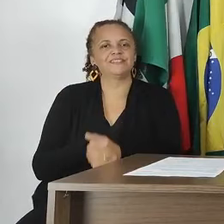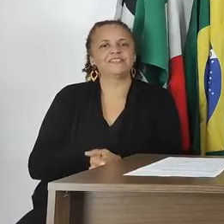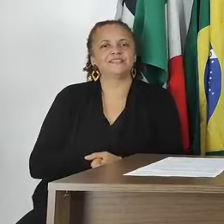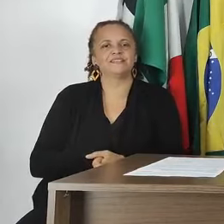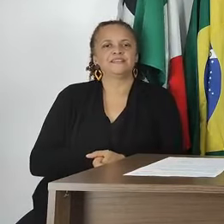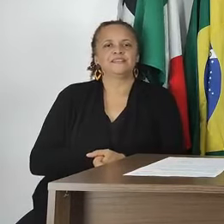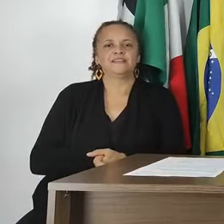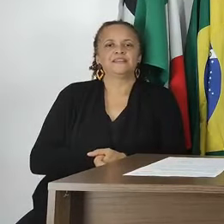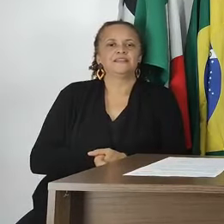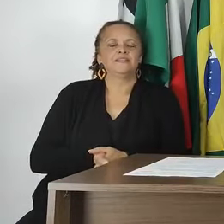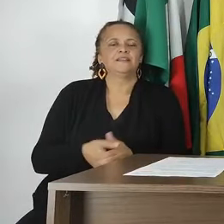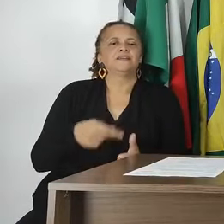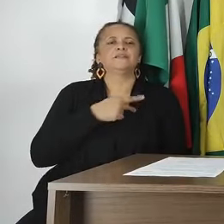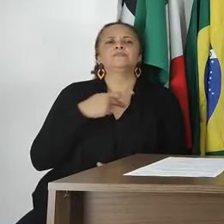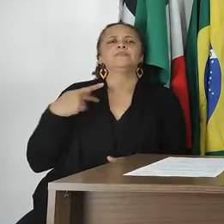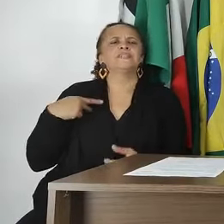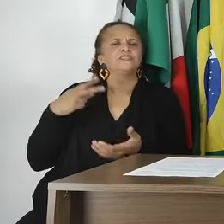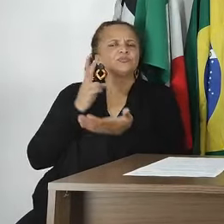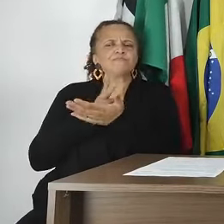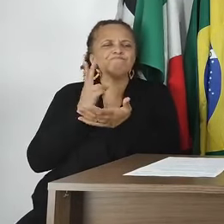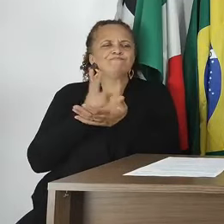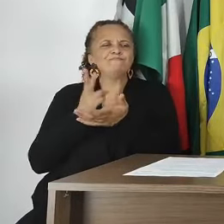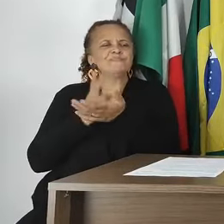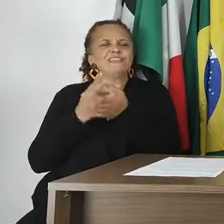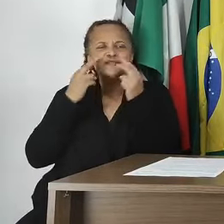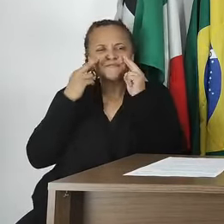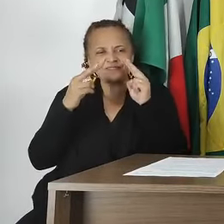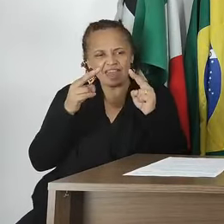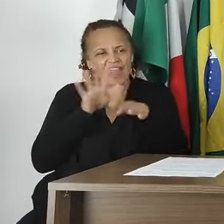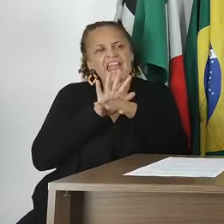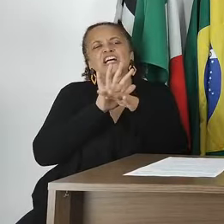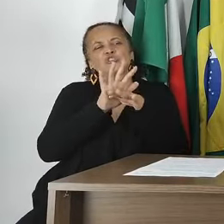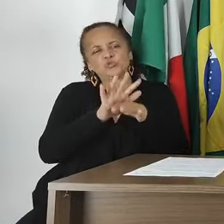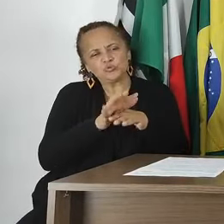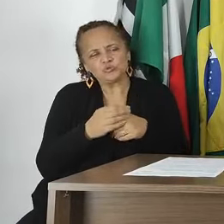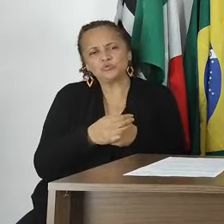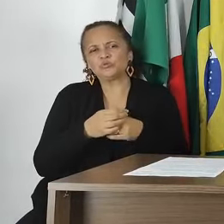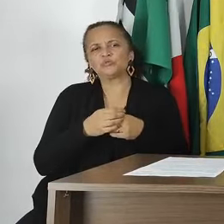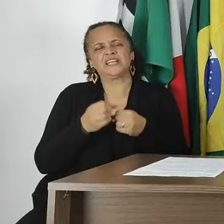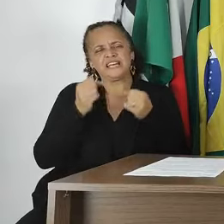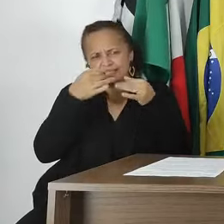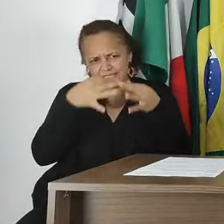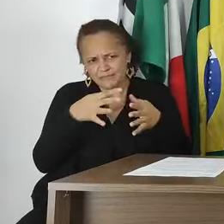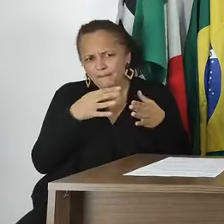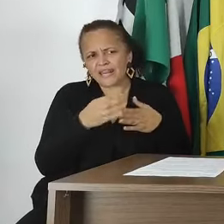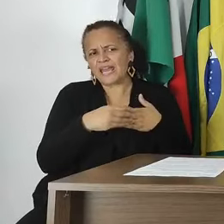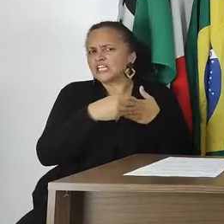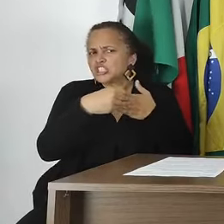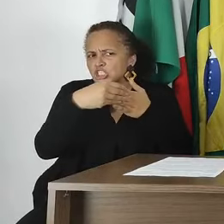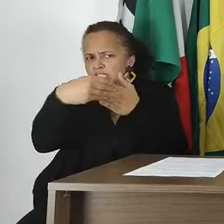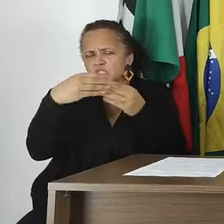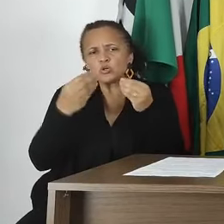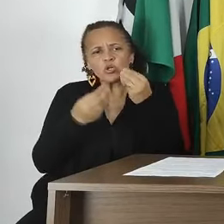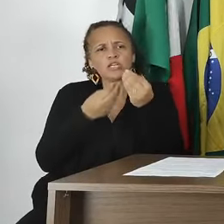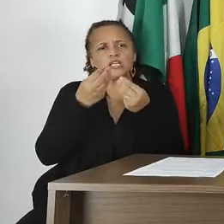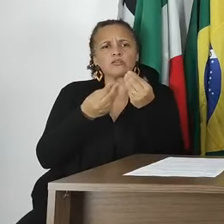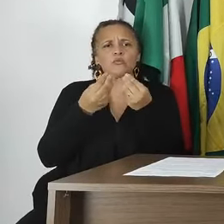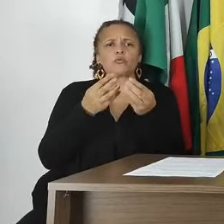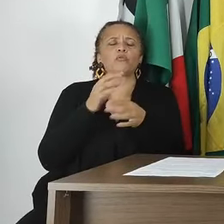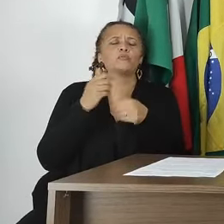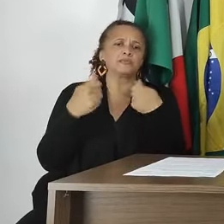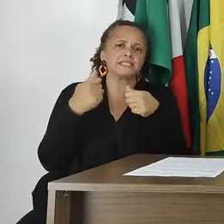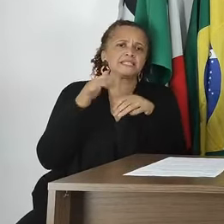como é que se diz? Ele está sempre visualizando, ele está sempre monitorando a gente, orientando no que for preciso. E isso é muito